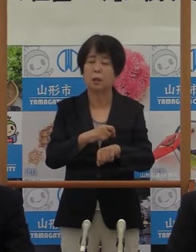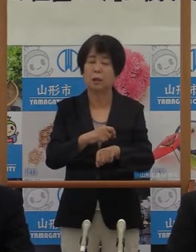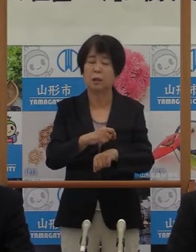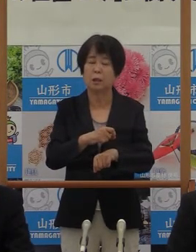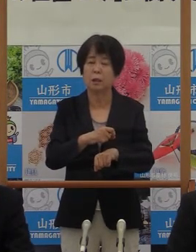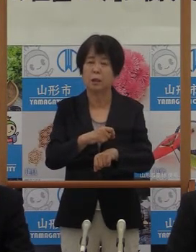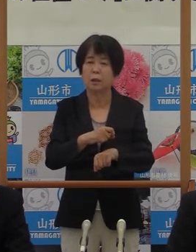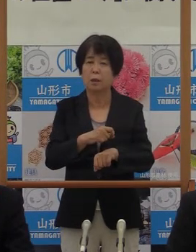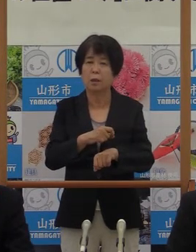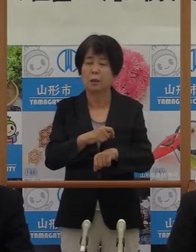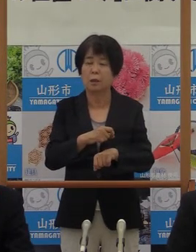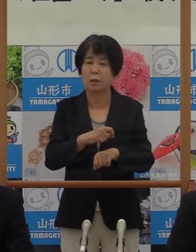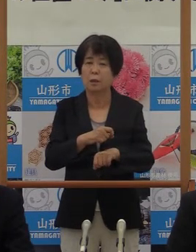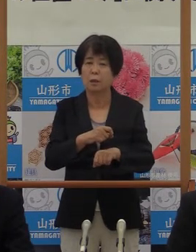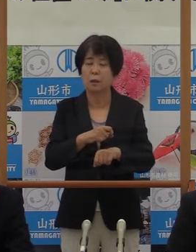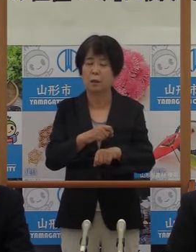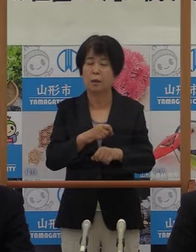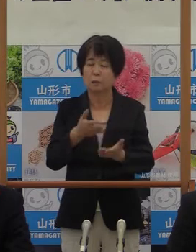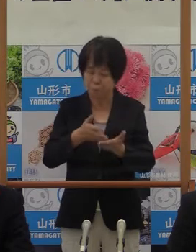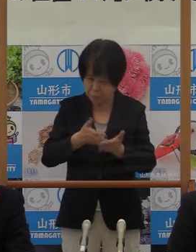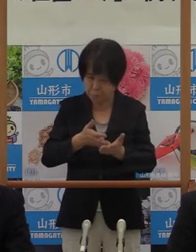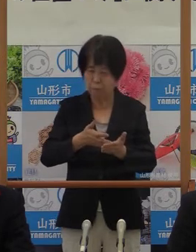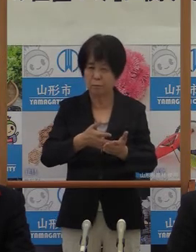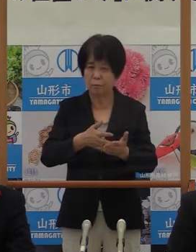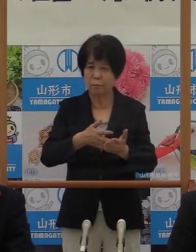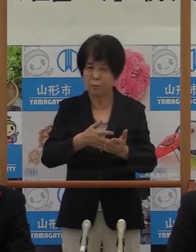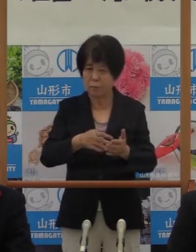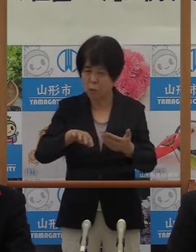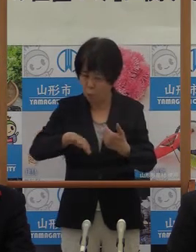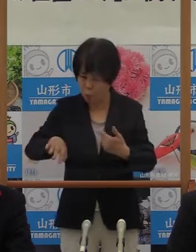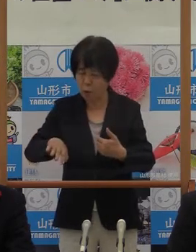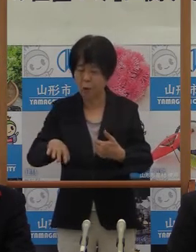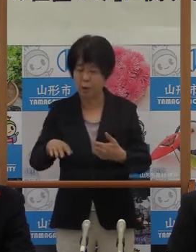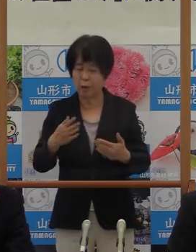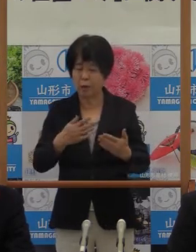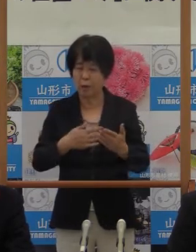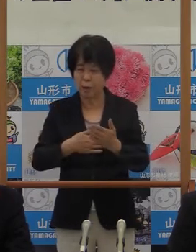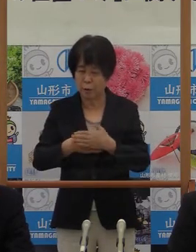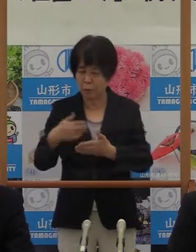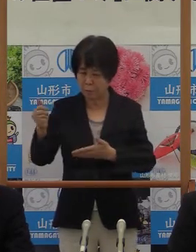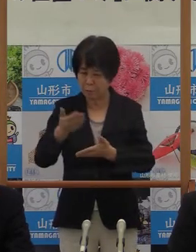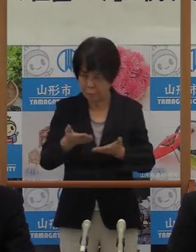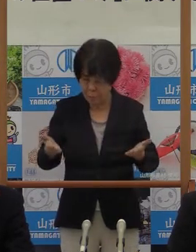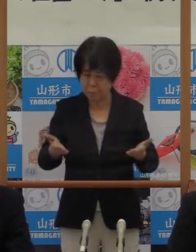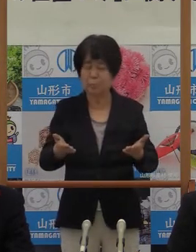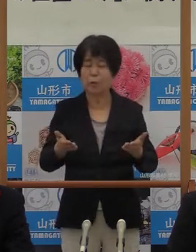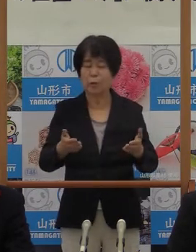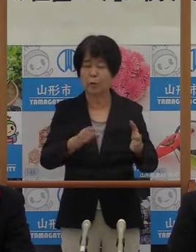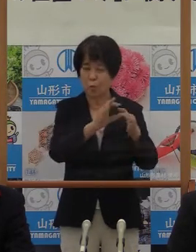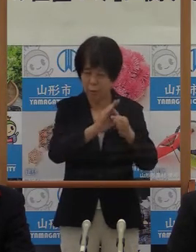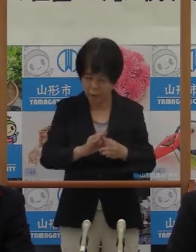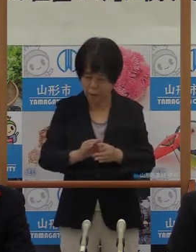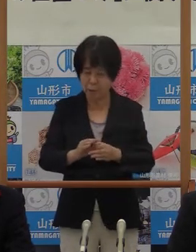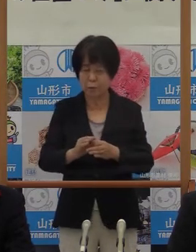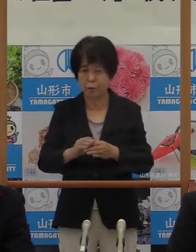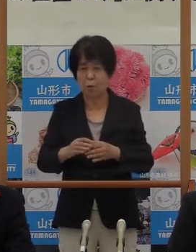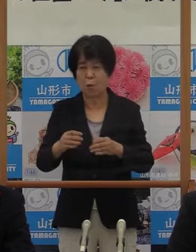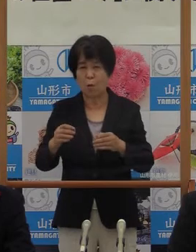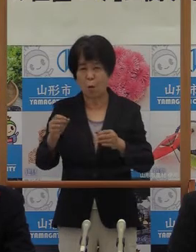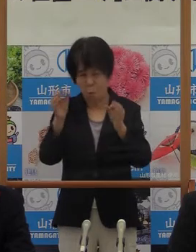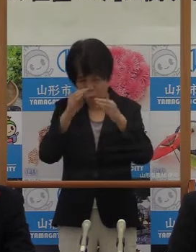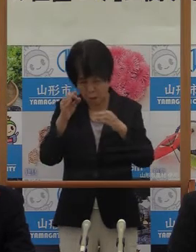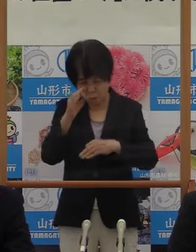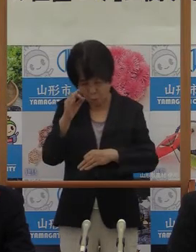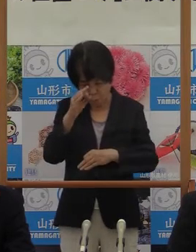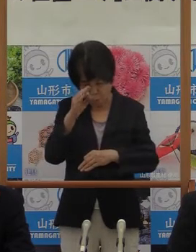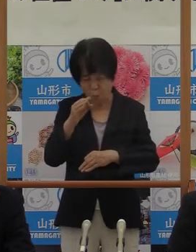上げた部分に加えてですね、料亭文化の継承であるとか観光の振興、中心市街地活性化